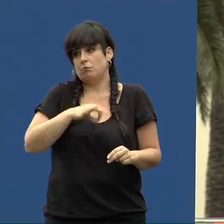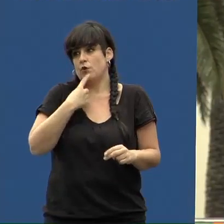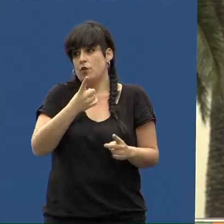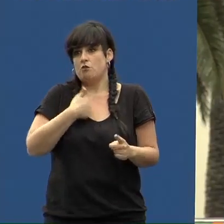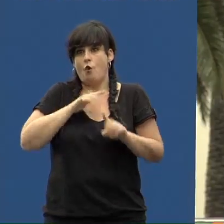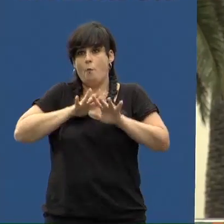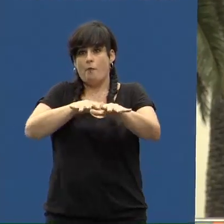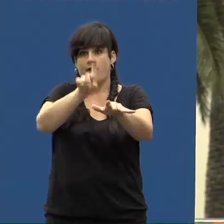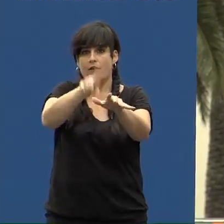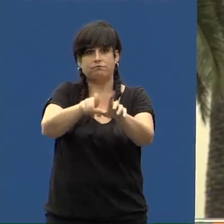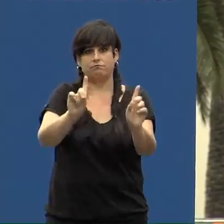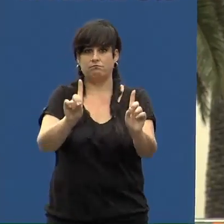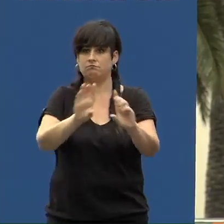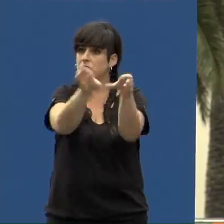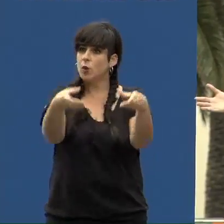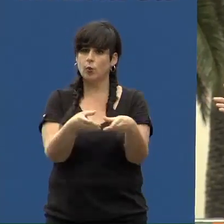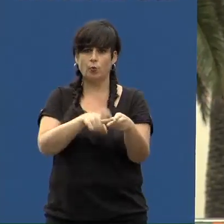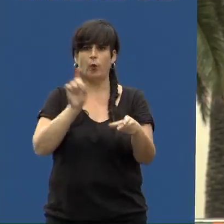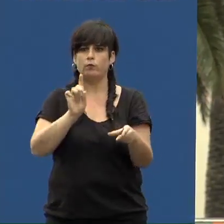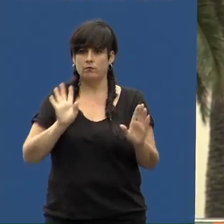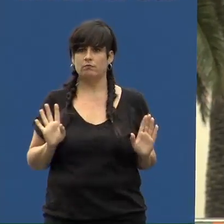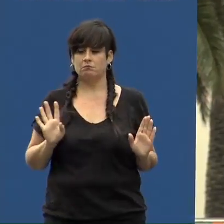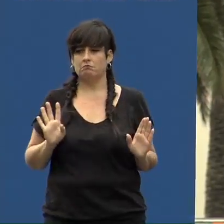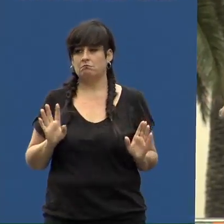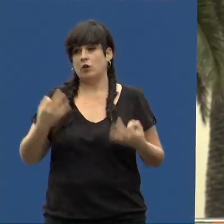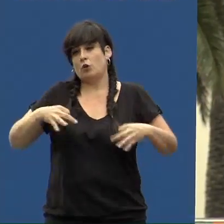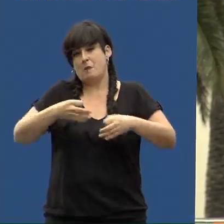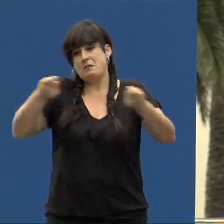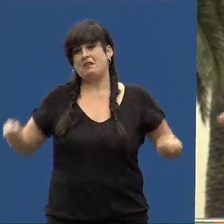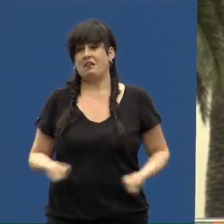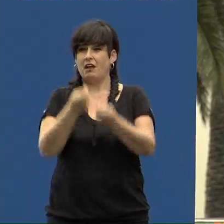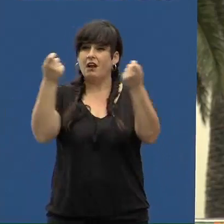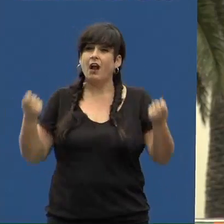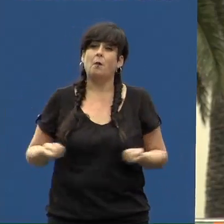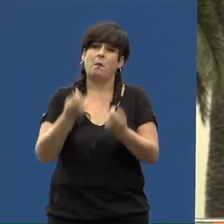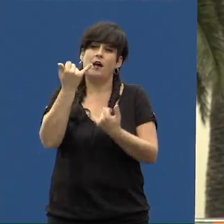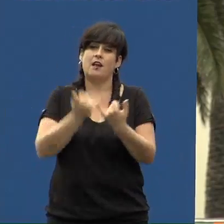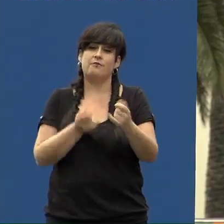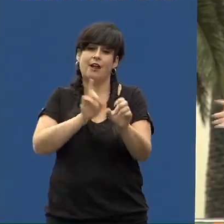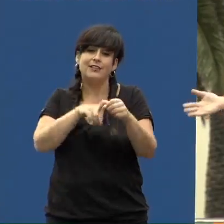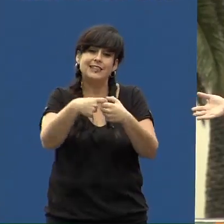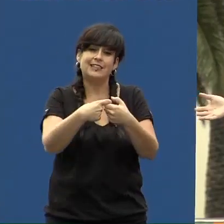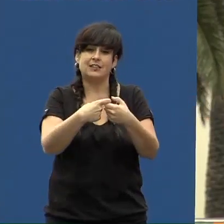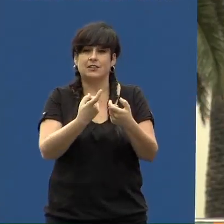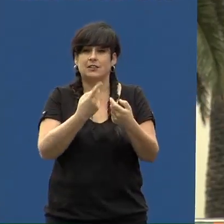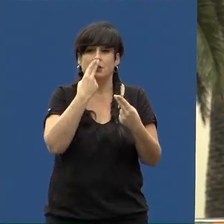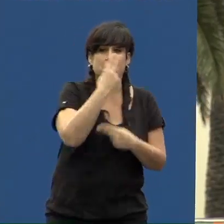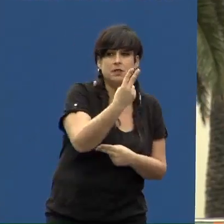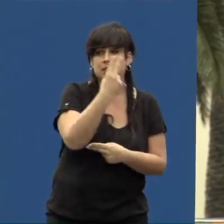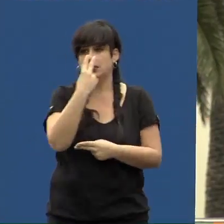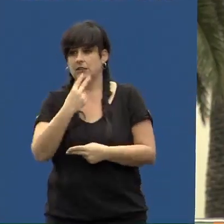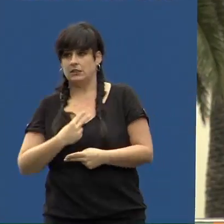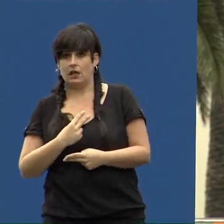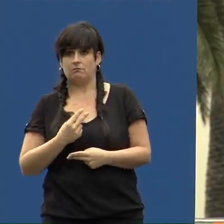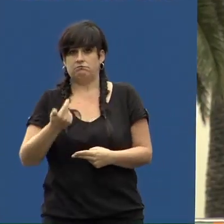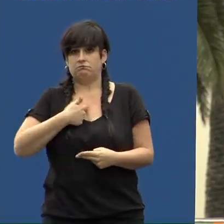Marea, no compartimos partido, ¿no? Eso en las campañas es lo habitual, que de los del mismo partido se van a visitar los unos a los otros. Yo no soy de En Marea, soy de